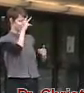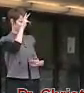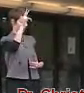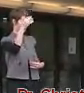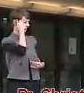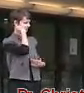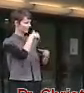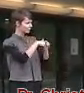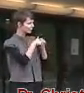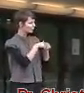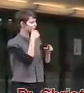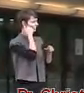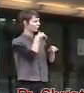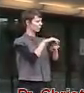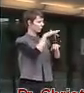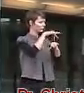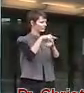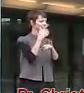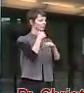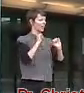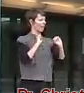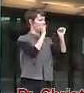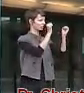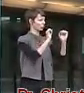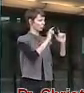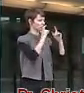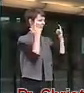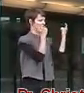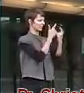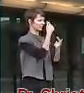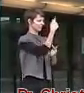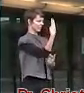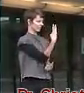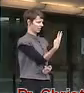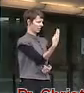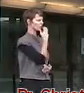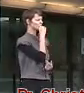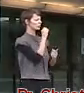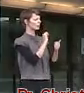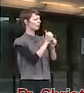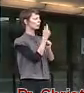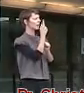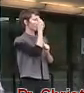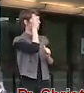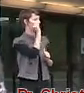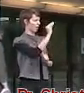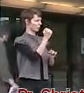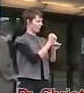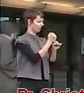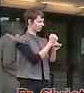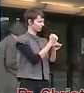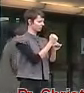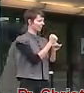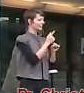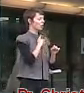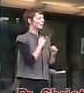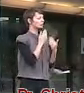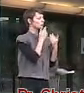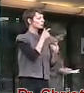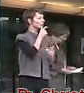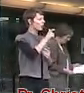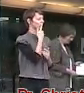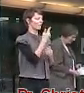Liebe Freunde und Freundinnen des Aktionskreises T4, eine Vorbemerkung. Ich bin gebeten worden, mein Grußwort schriftlich